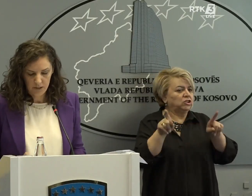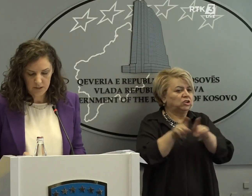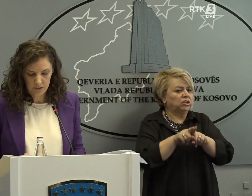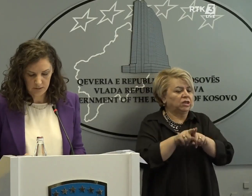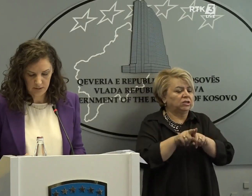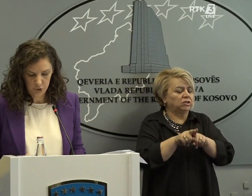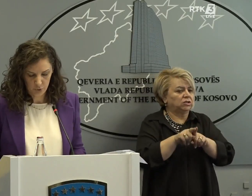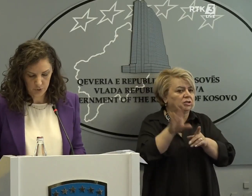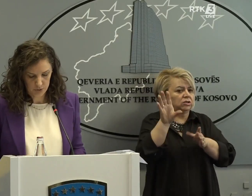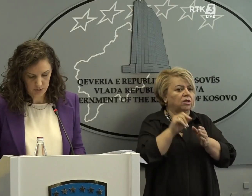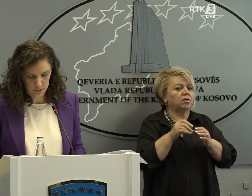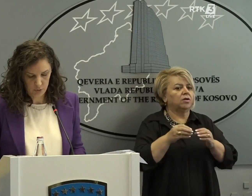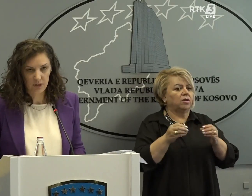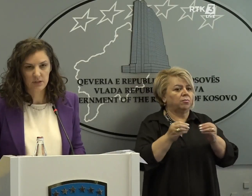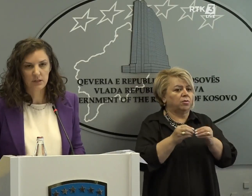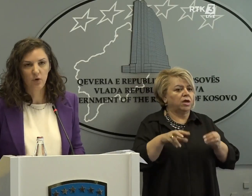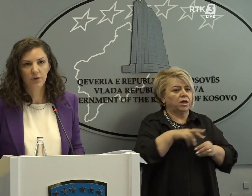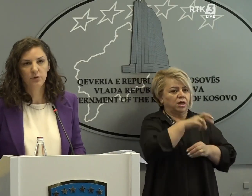me